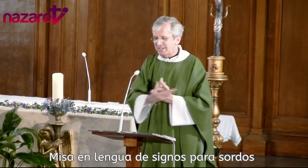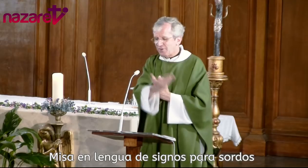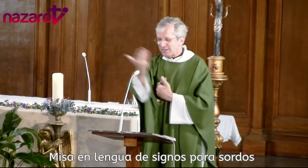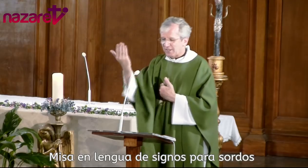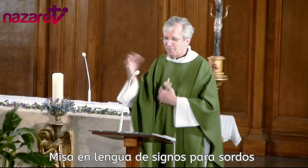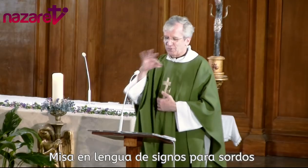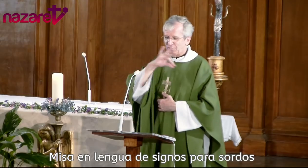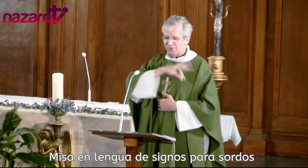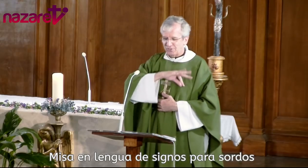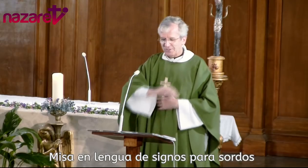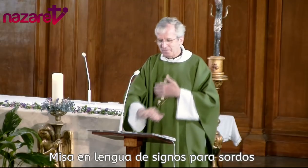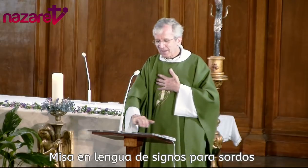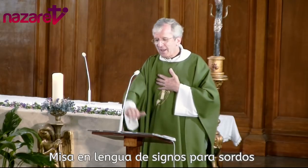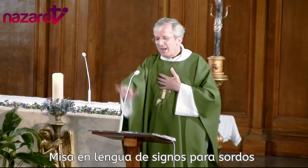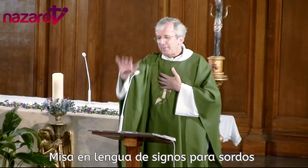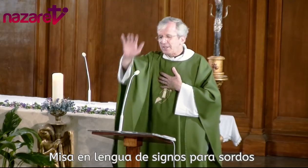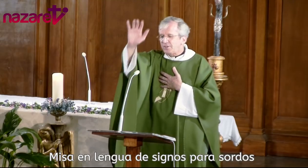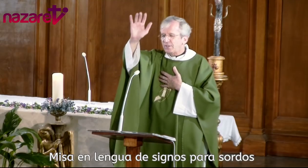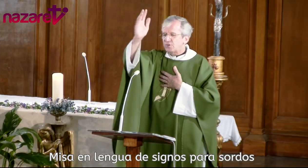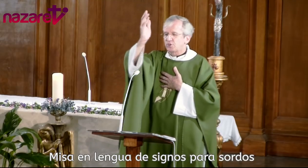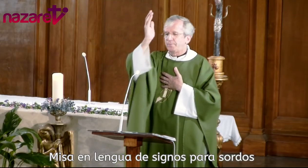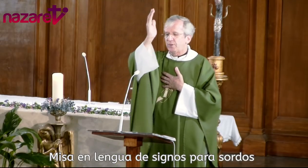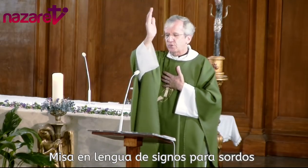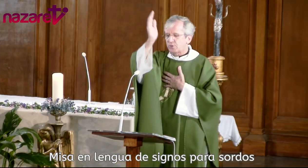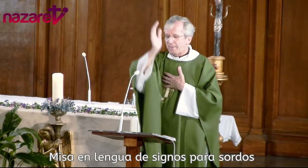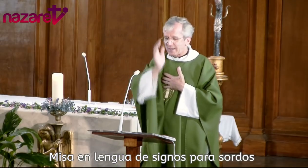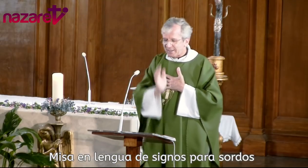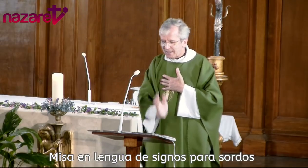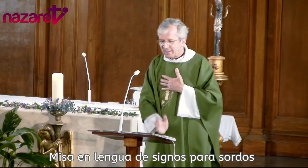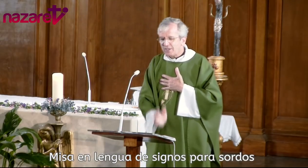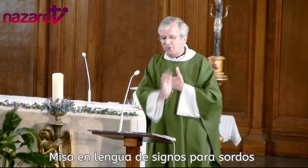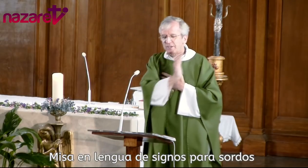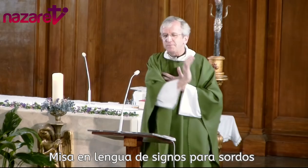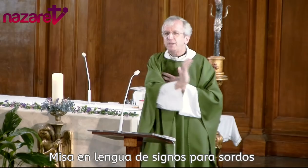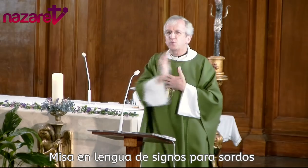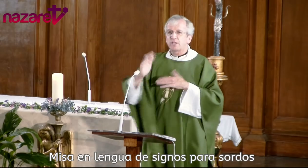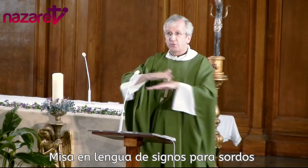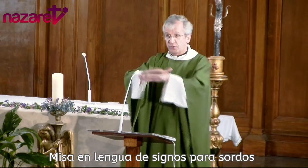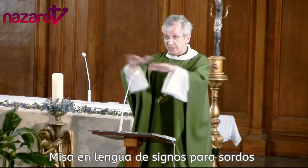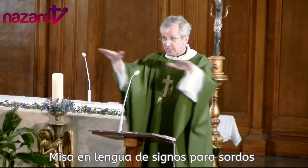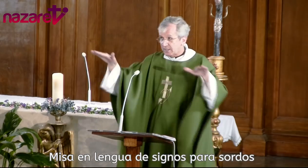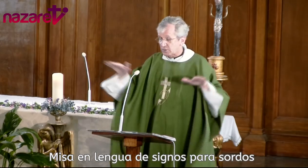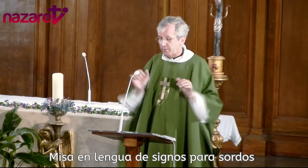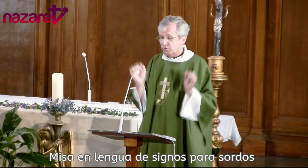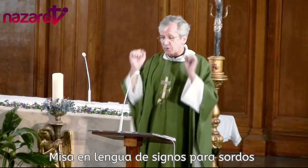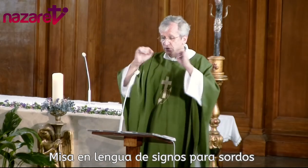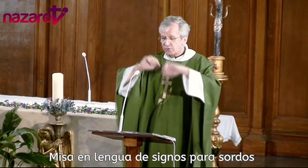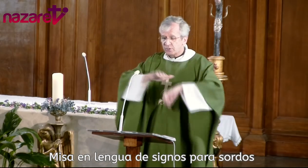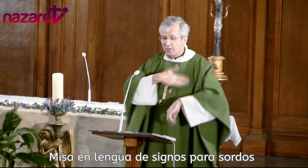Señor esté con vosotros. Y con tu espíritu. La bendición de Dios Todopoderoso, Padre, Hijo y Espíritu Santo, descienda sobre vosotros.